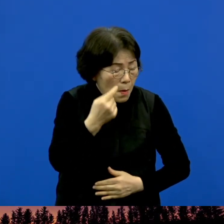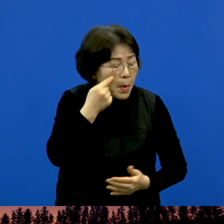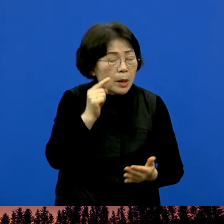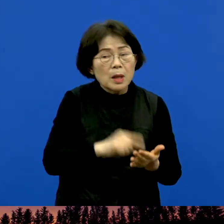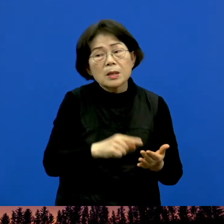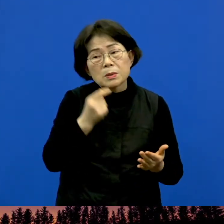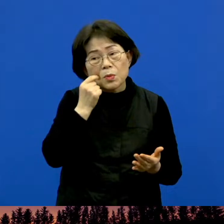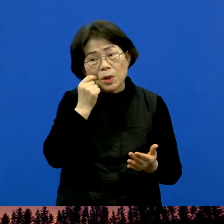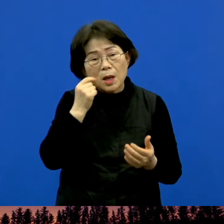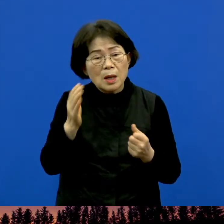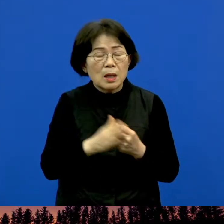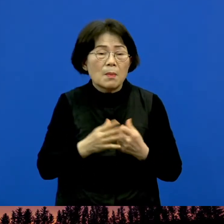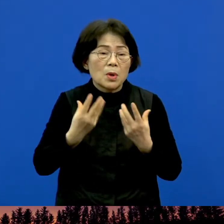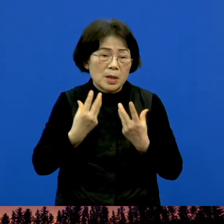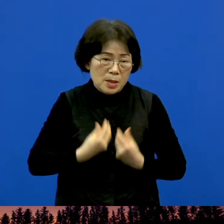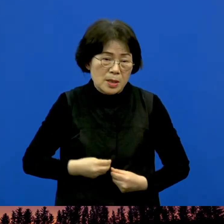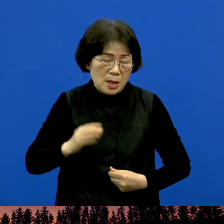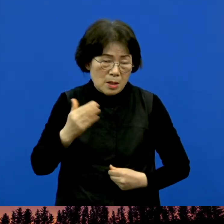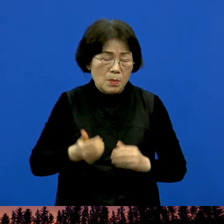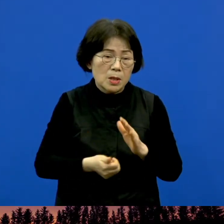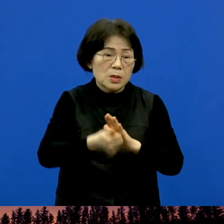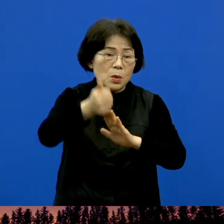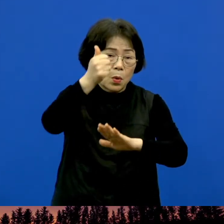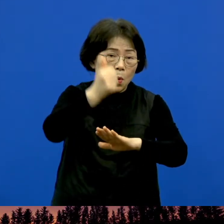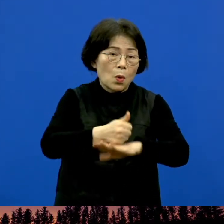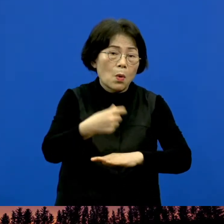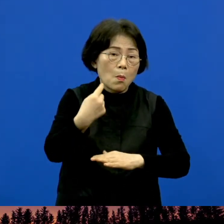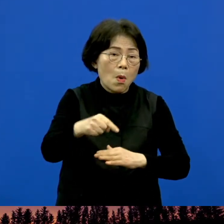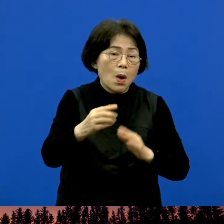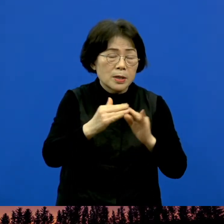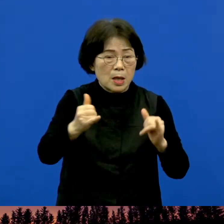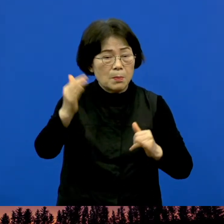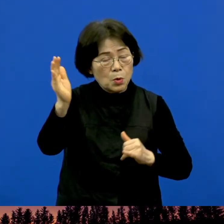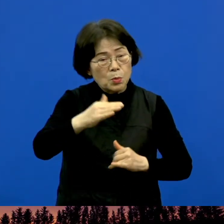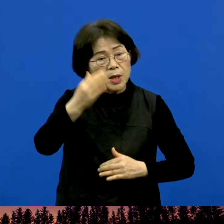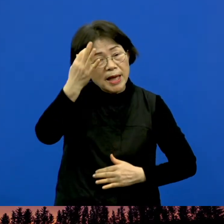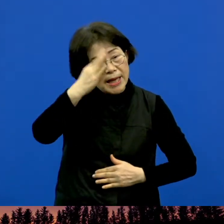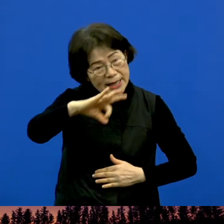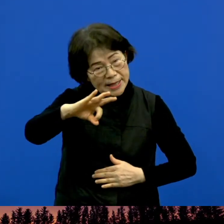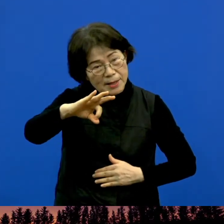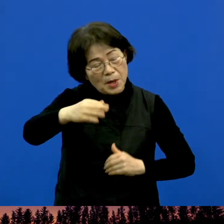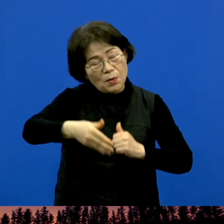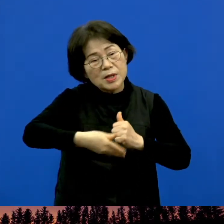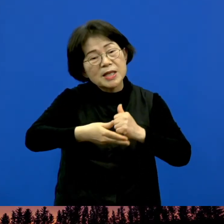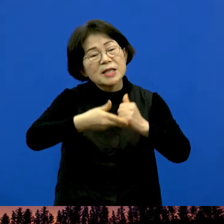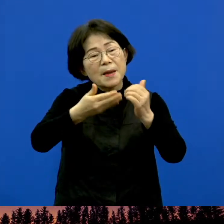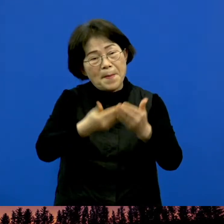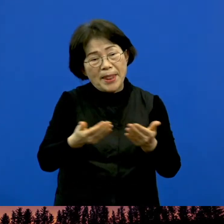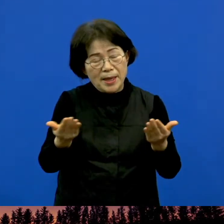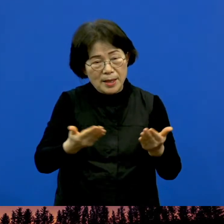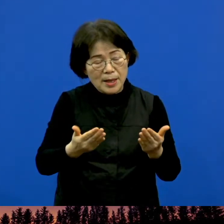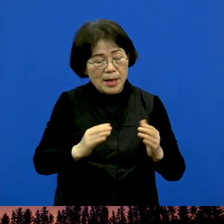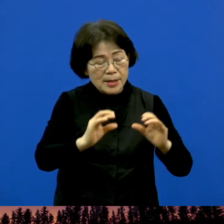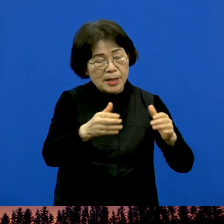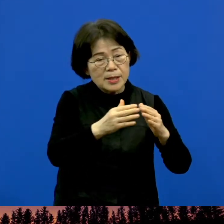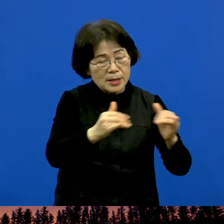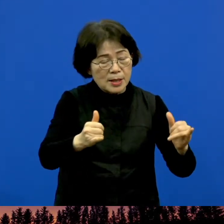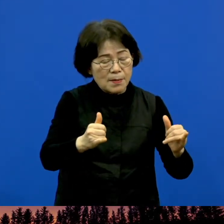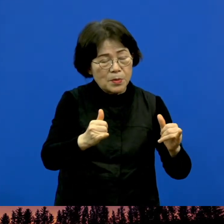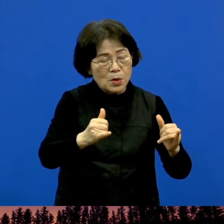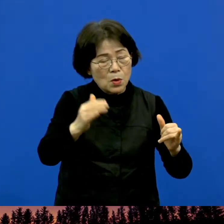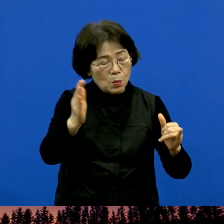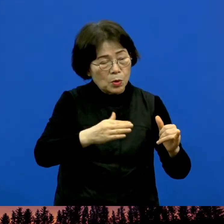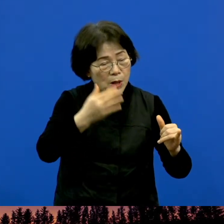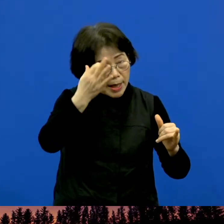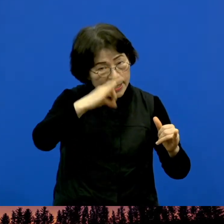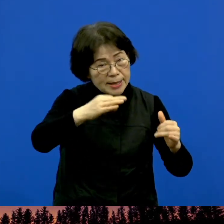거기서 오는 좌절감. 성공의 여러분 뭡니까? 사람들로부터 인정받는 거잖아요. 일반적인 우리 세상의 사람들은 인정받는 거예요.